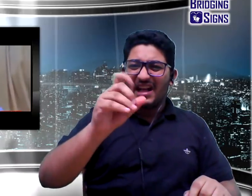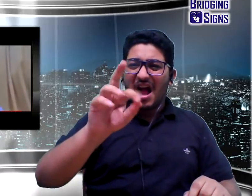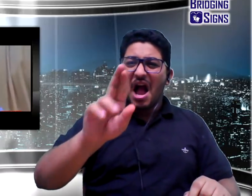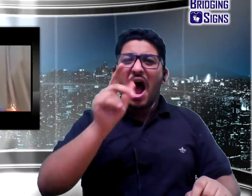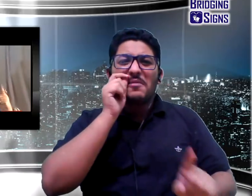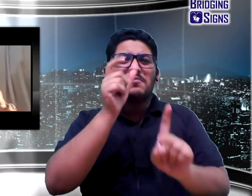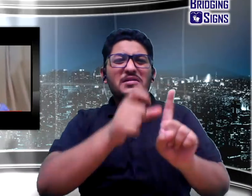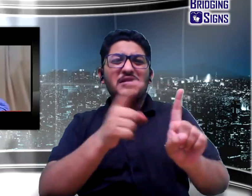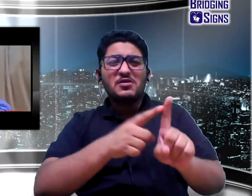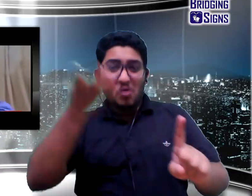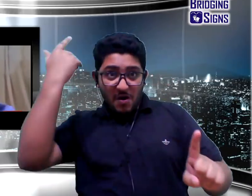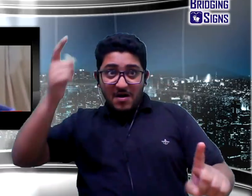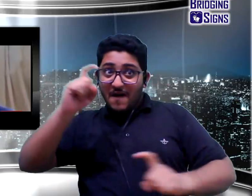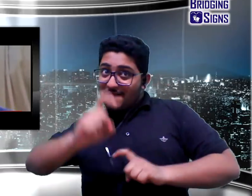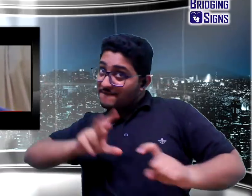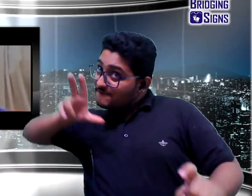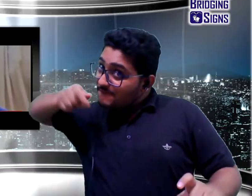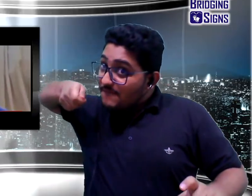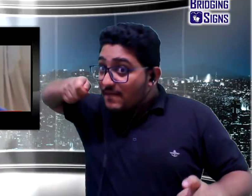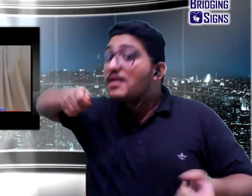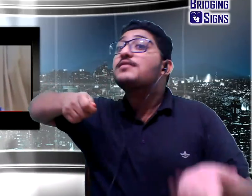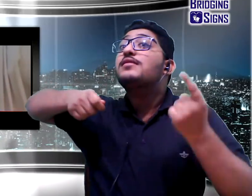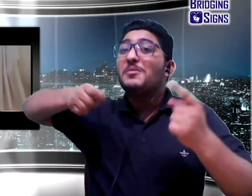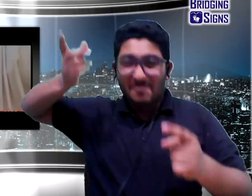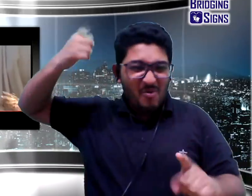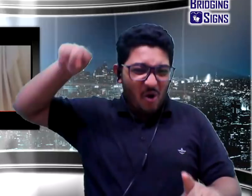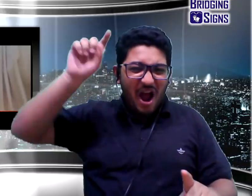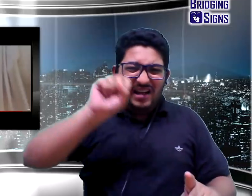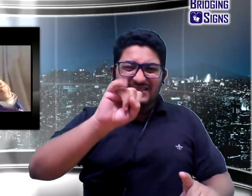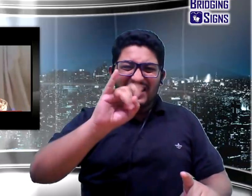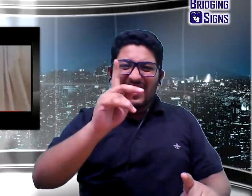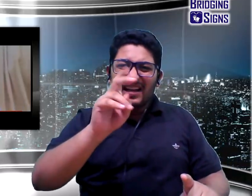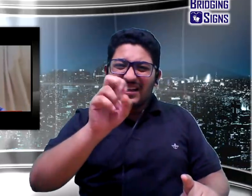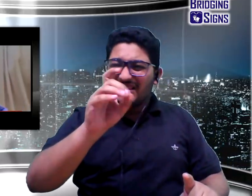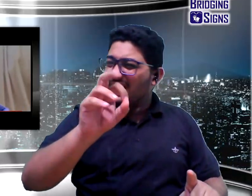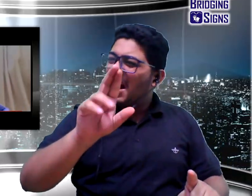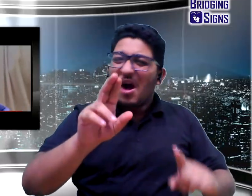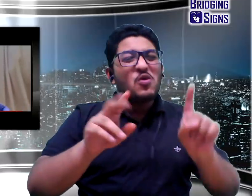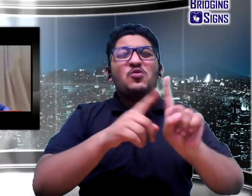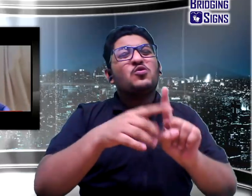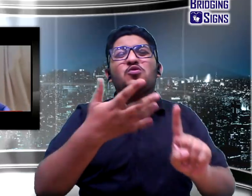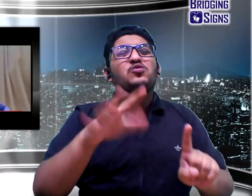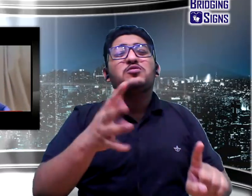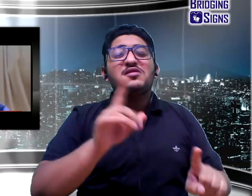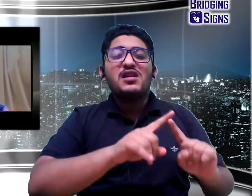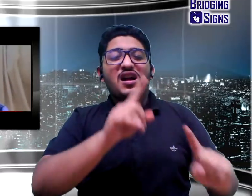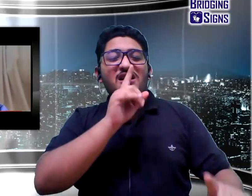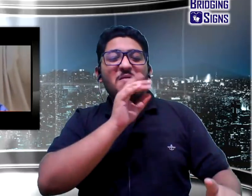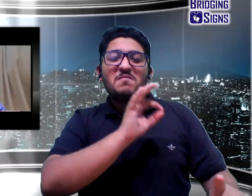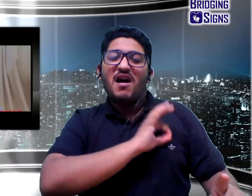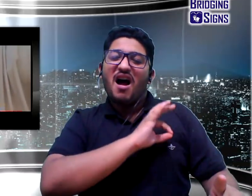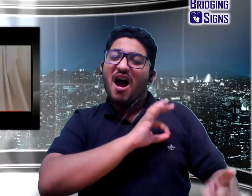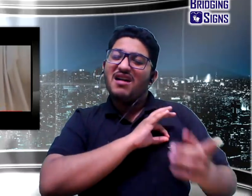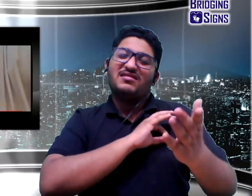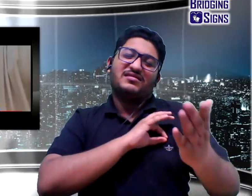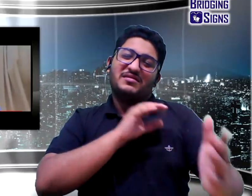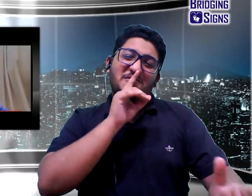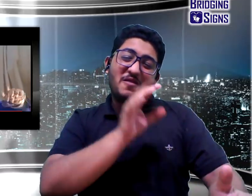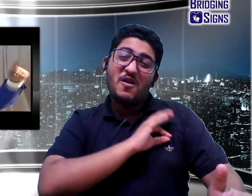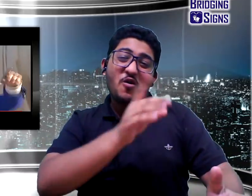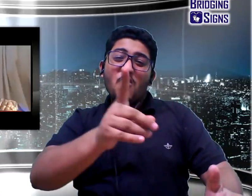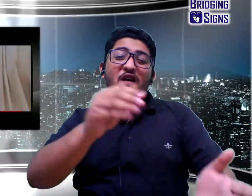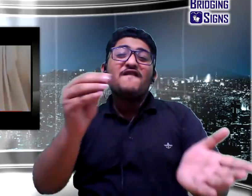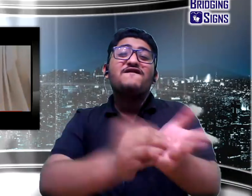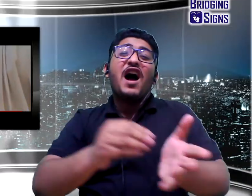सिकंदर ने डरा के दुनिया जीती सी, सिकंदर ने खौफ नाल दुनिया जीती सी, इमरान खान साहब तुसीं